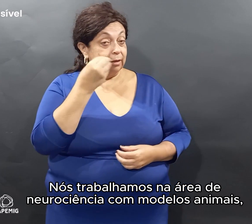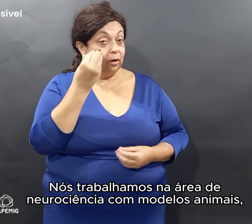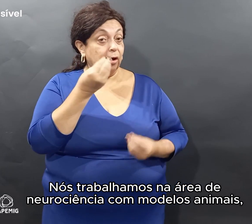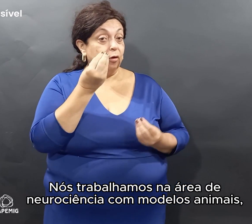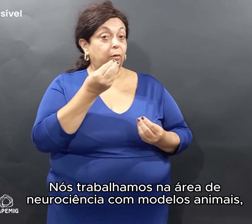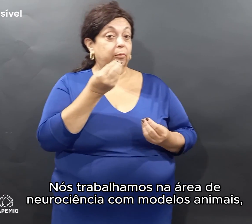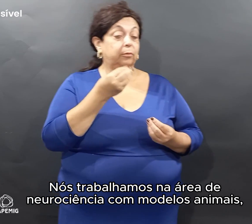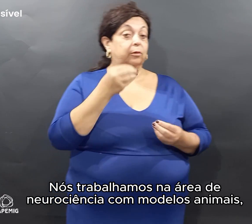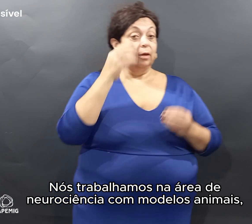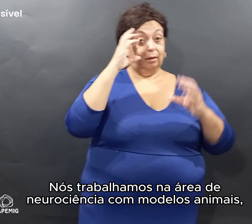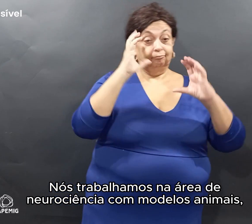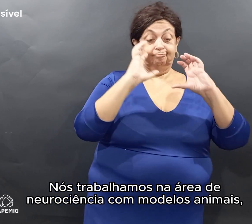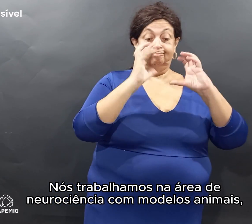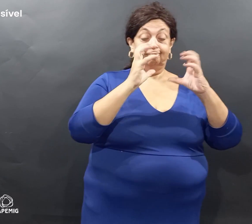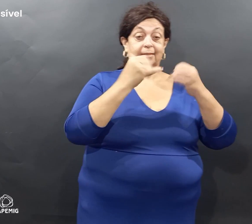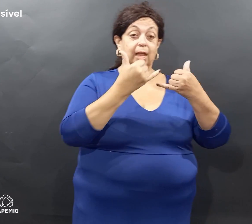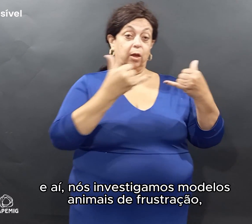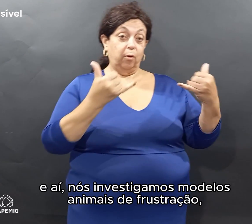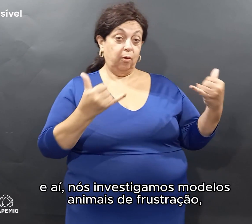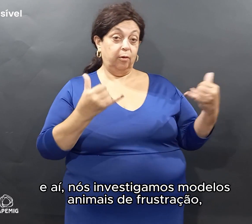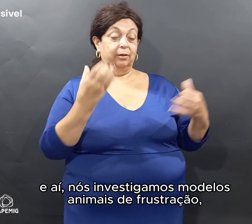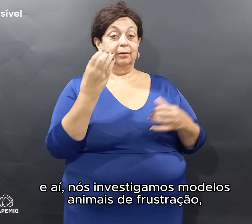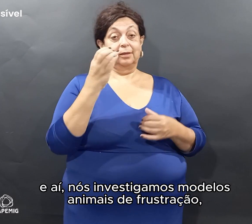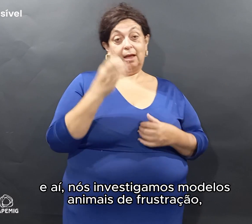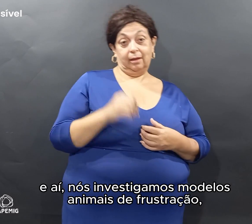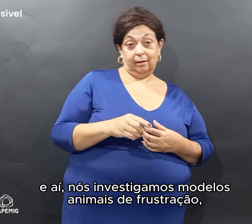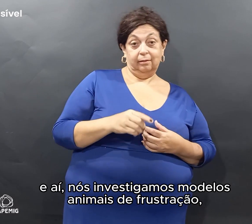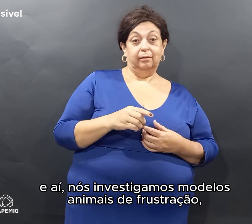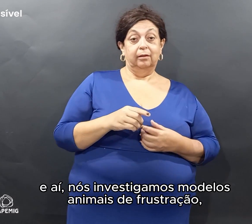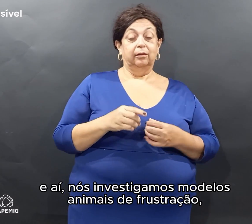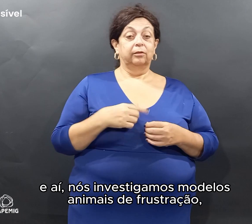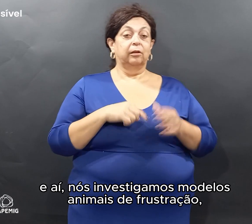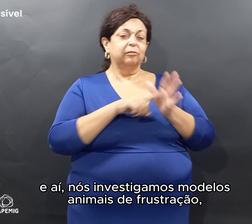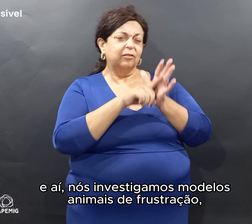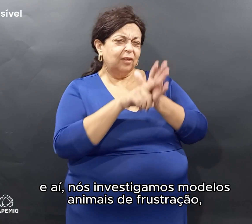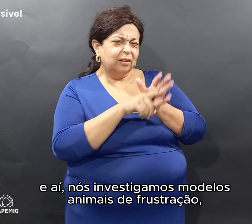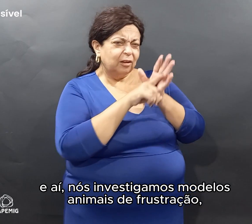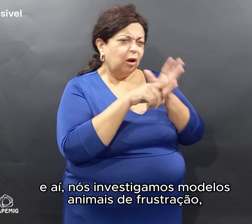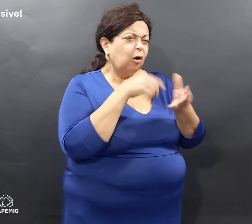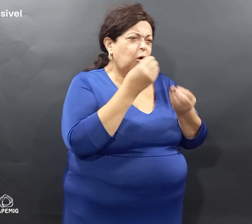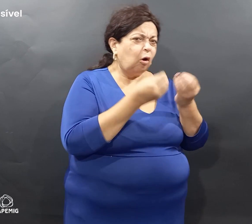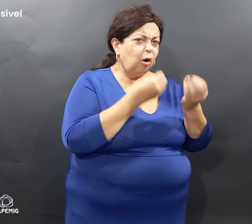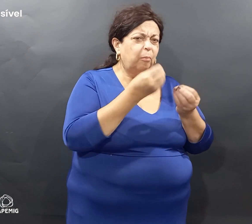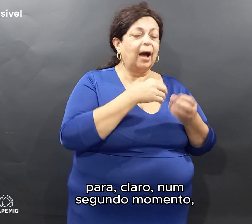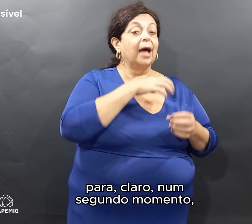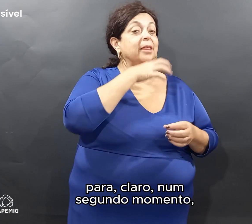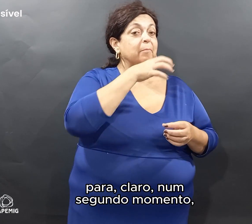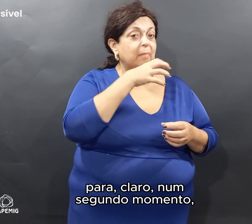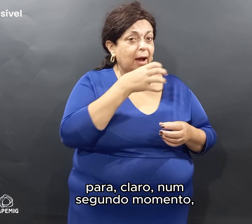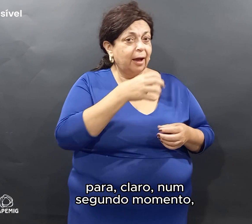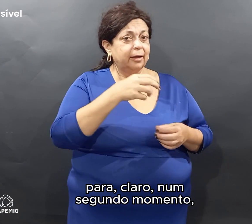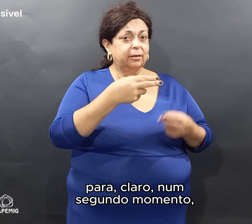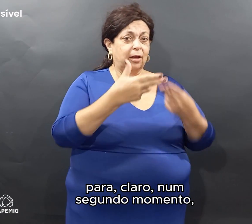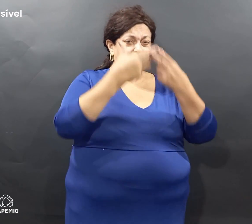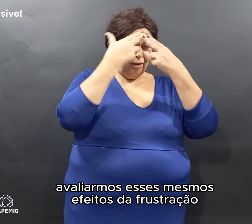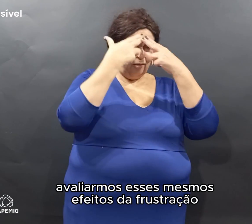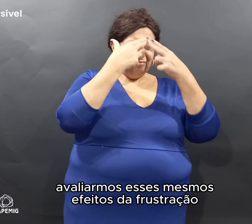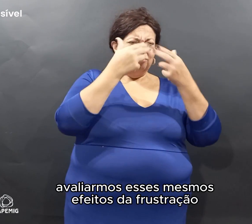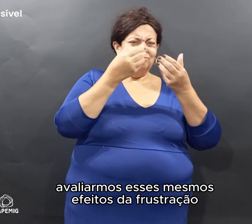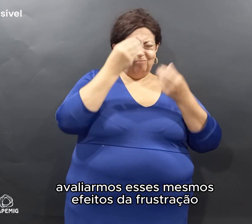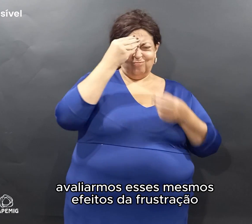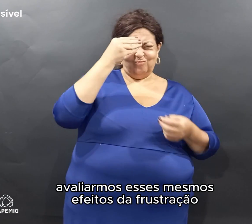área de neurociência com modelos animais, e aí nós investigamos modelos animais de frustração para, claro, no segundo